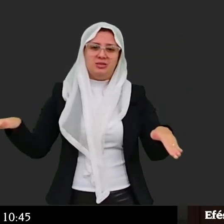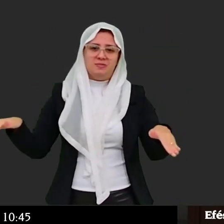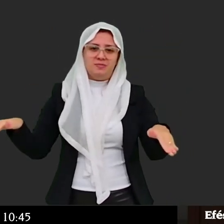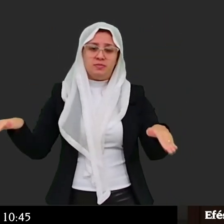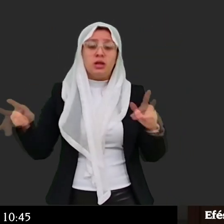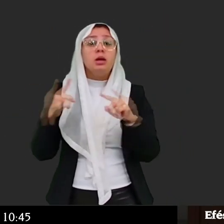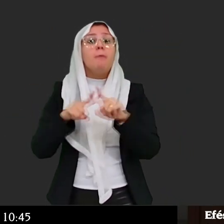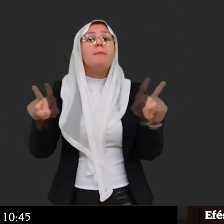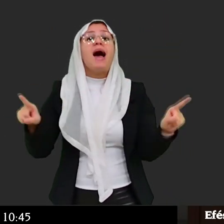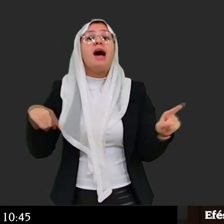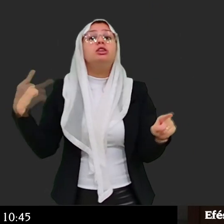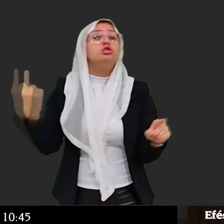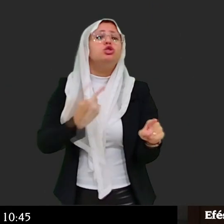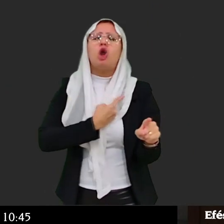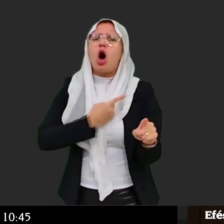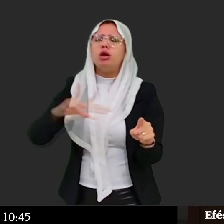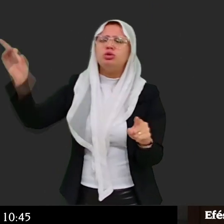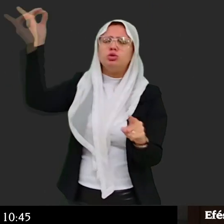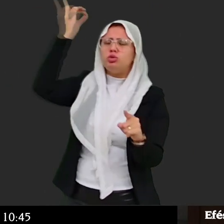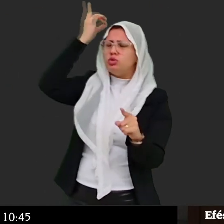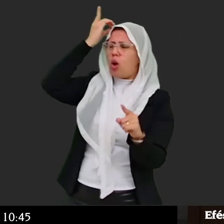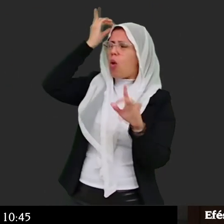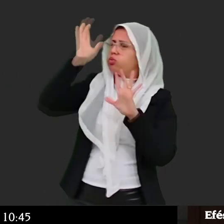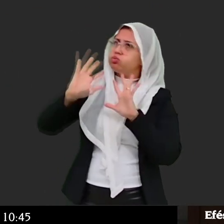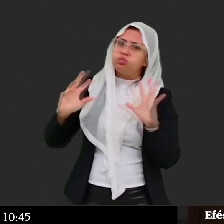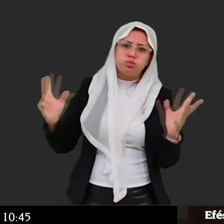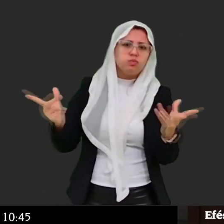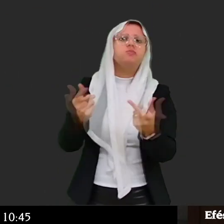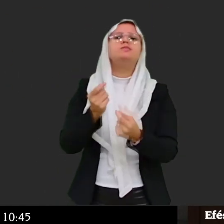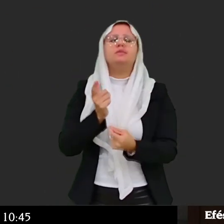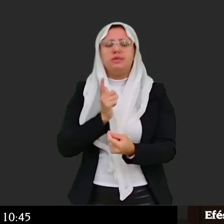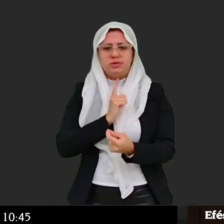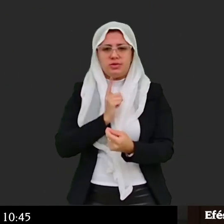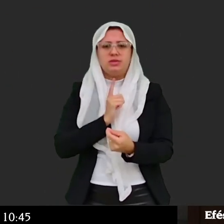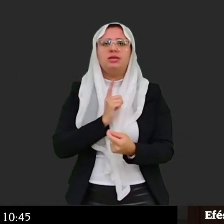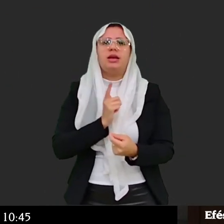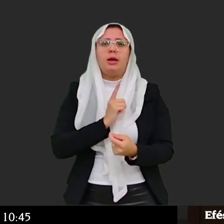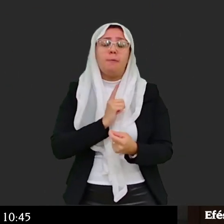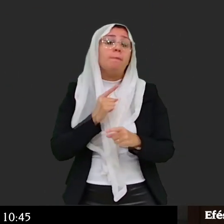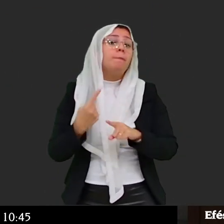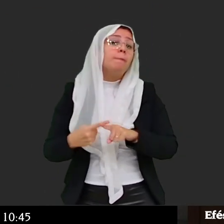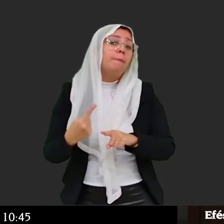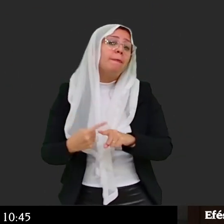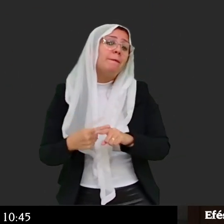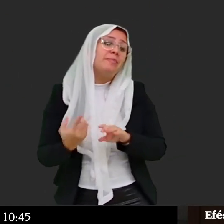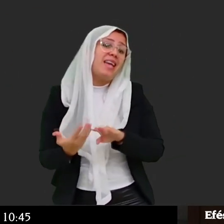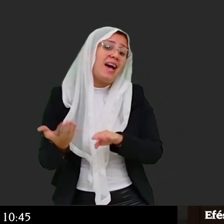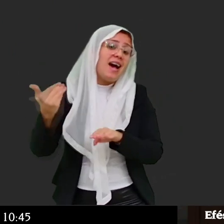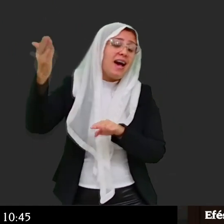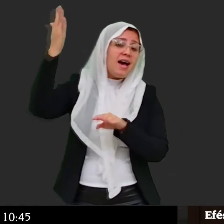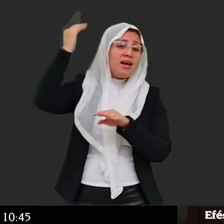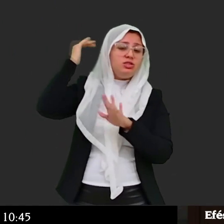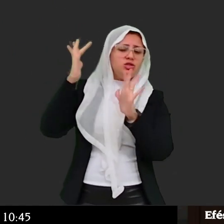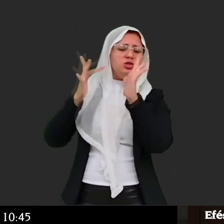somos agraciados por Jesus Cristo no seu sacrifício para nos salvar.